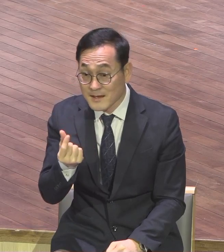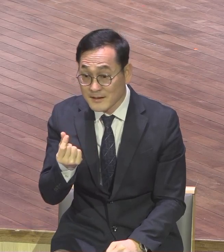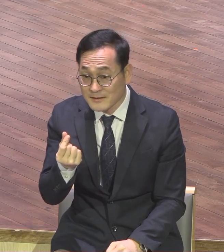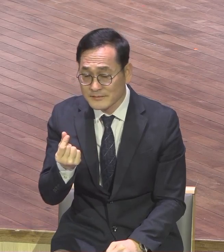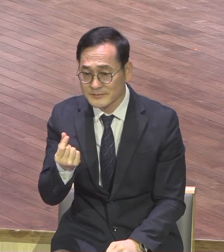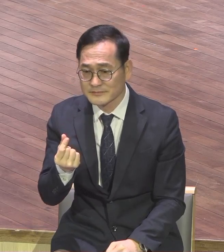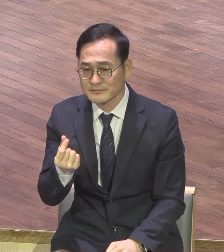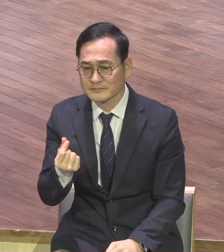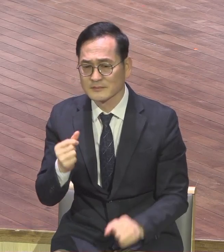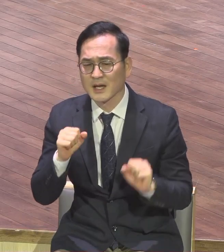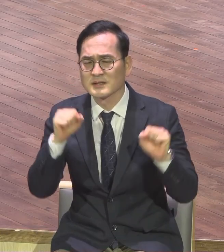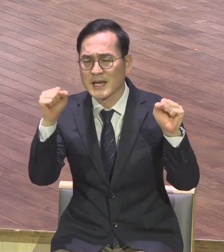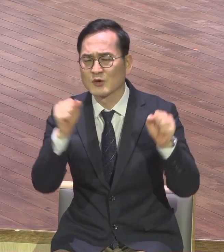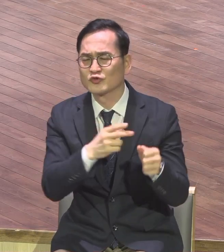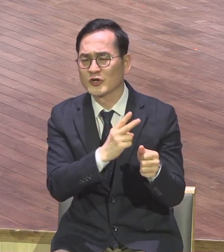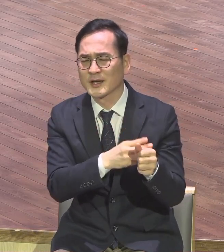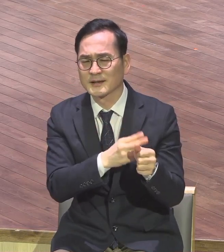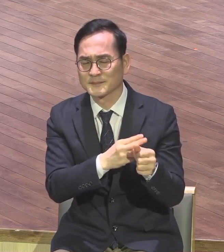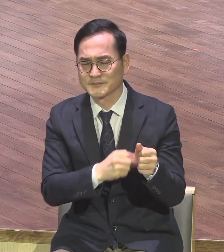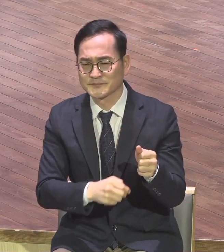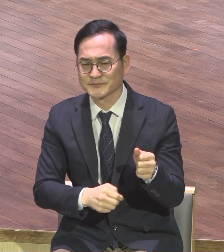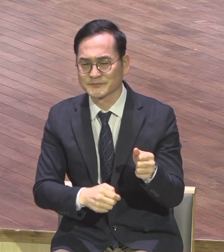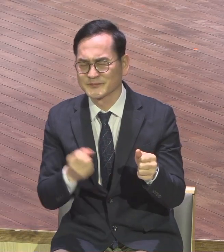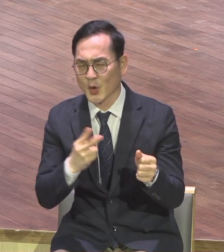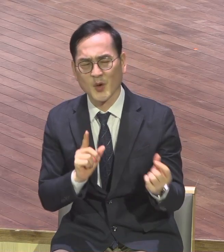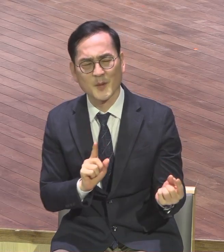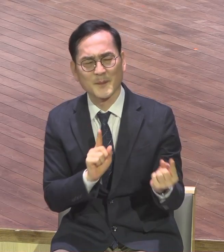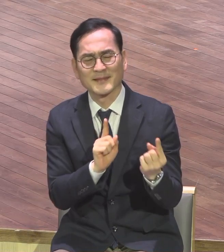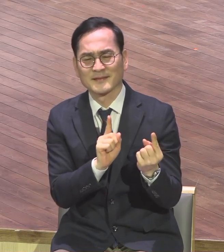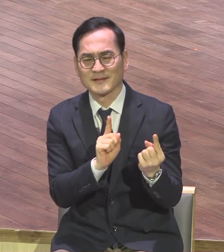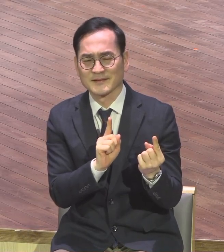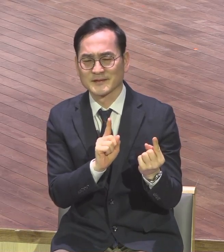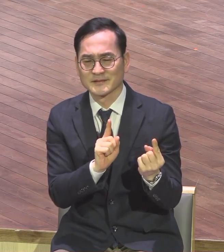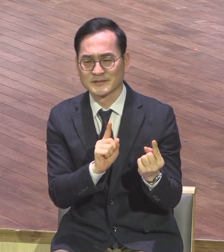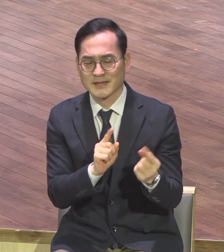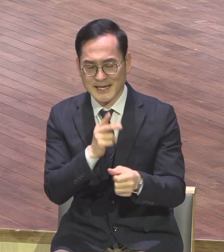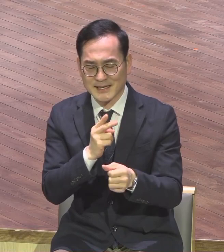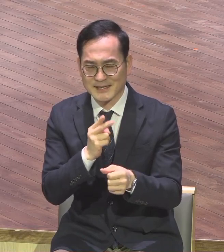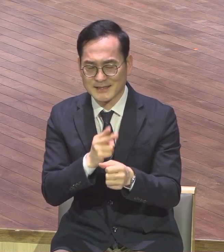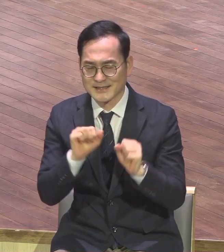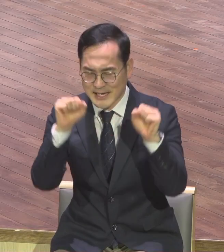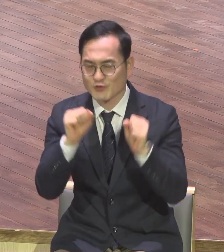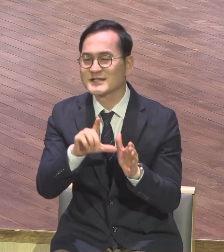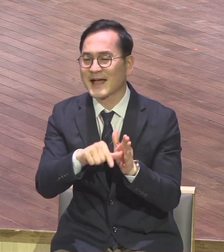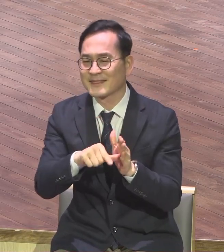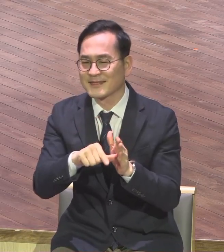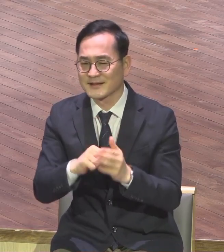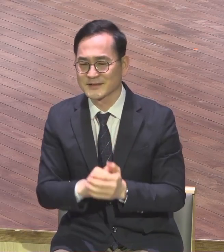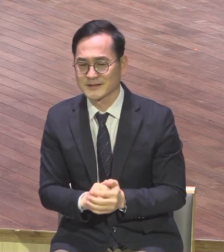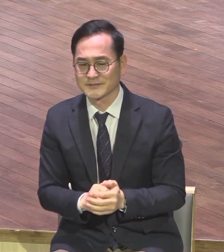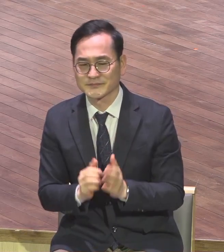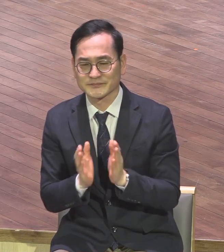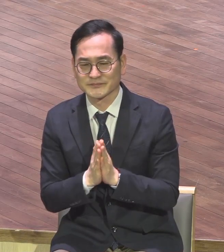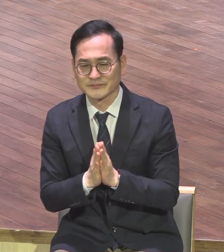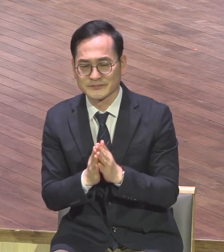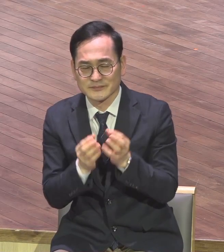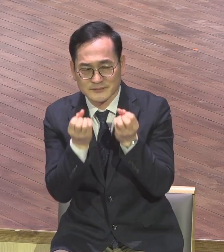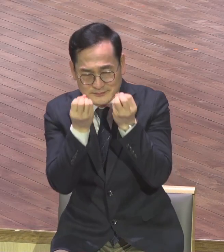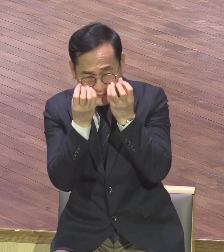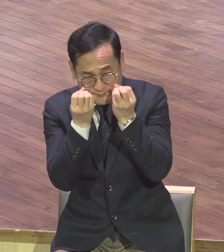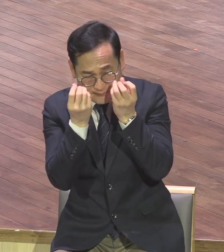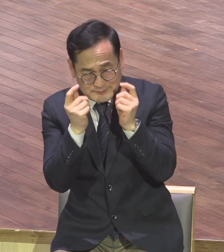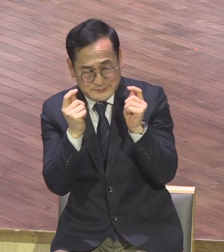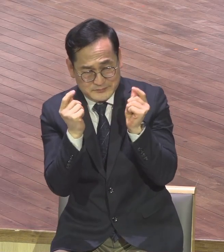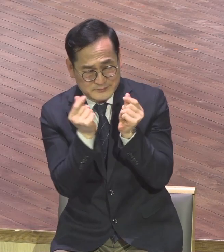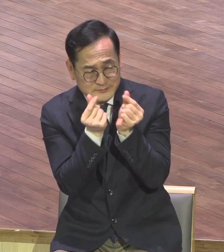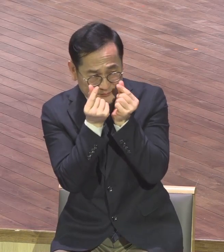어느 날 체육 시간에 또 노사연 씨가 그렇게 선생님을 아주 사랑스러운 눈으로